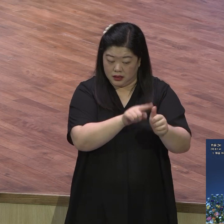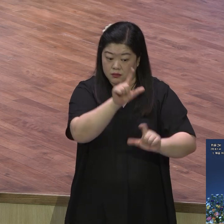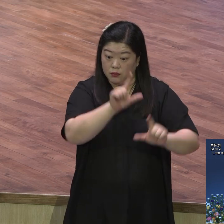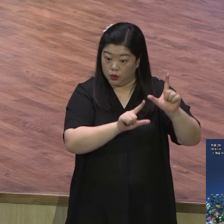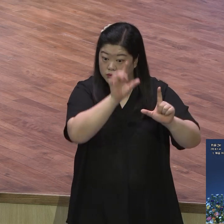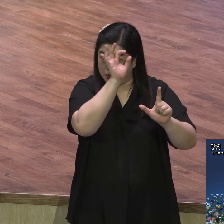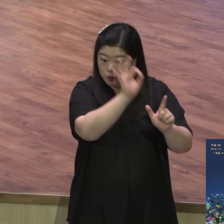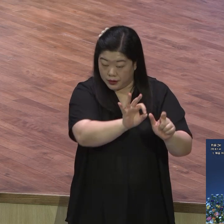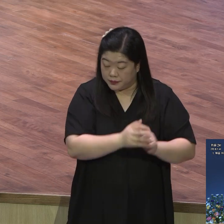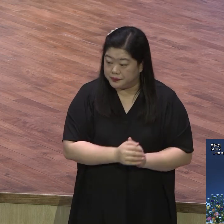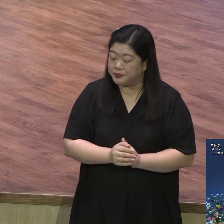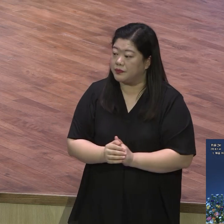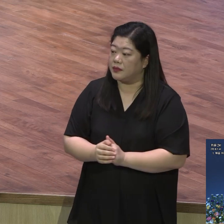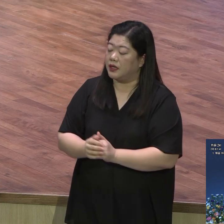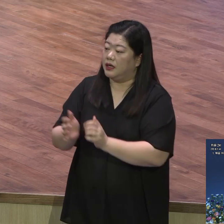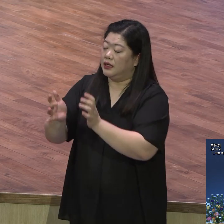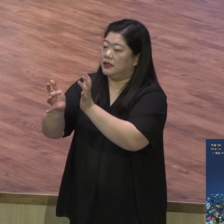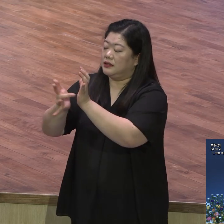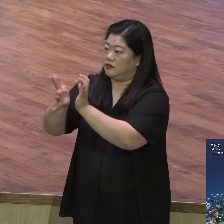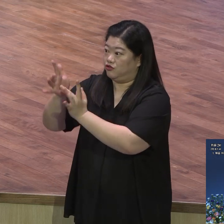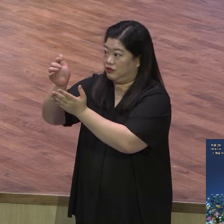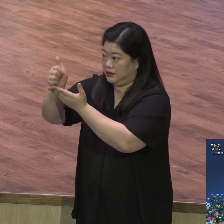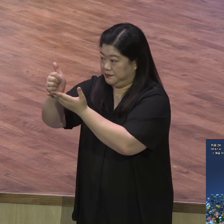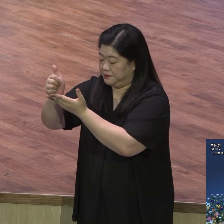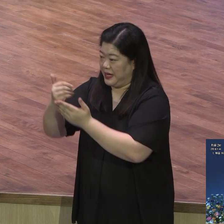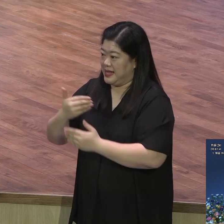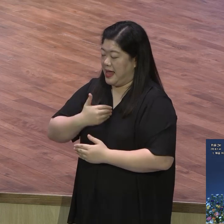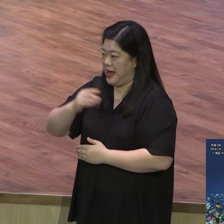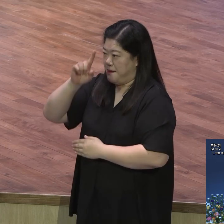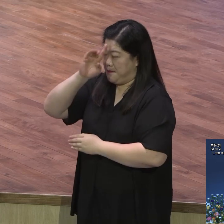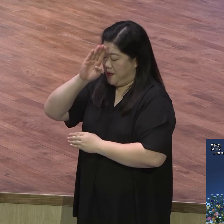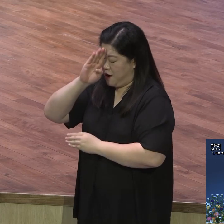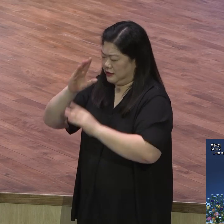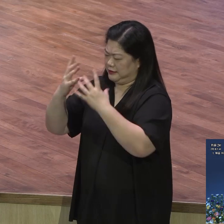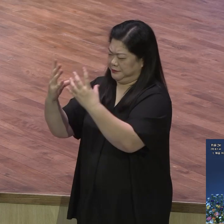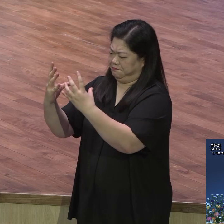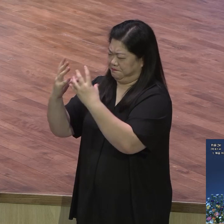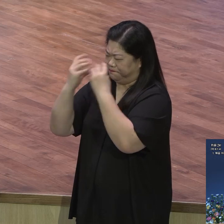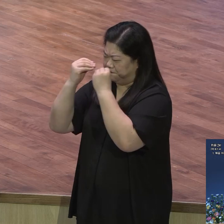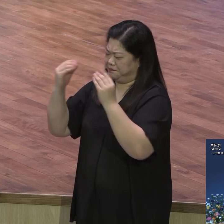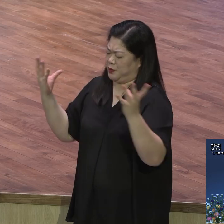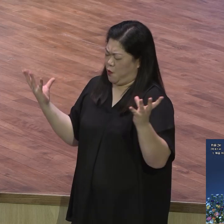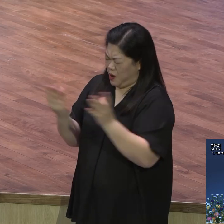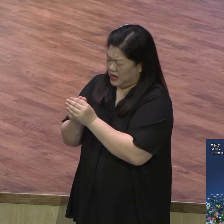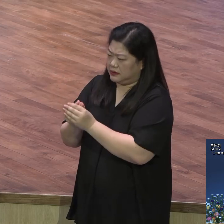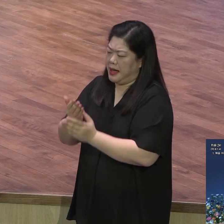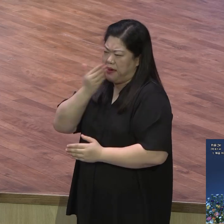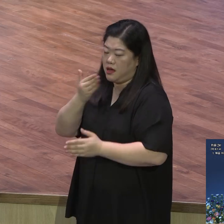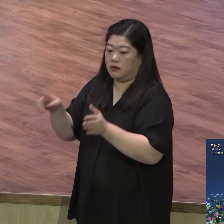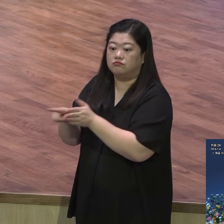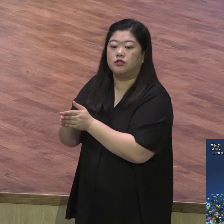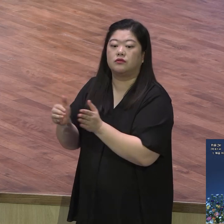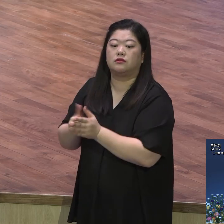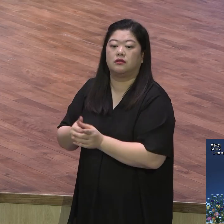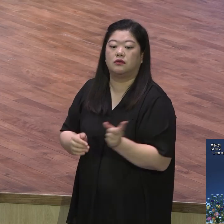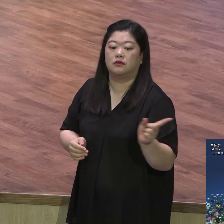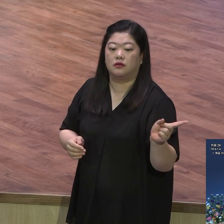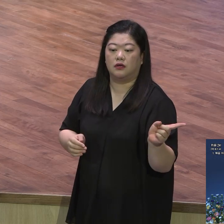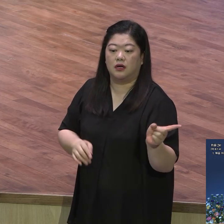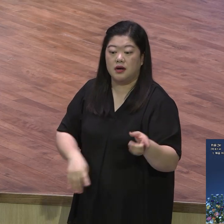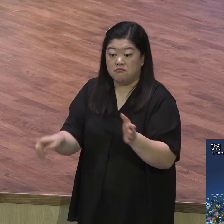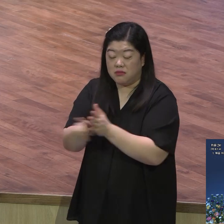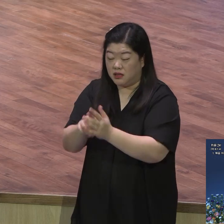사람이 예수님에 대한 분명한 믿음을 가지고 있다는 겁니다. 이게 놀라운 겁니다. 예수님에 대한 분명한 믿음